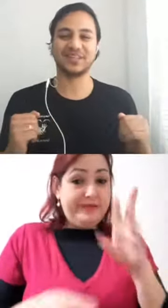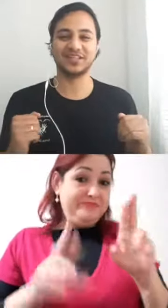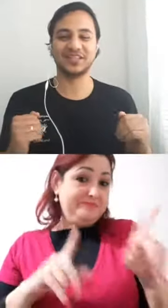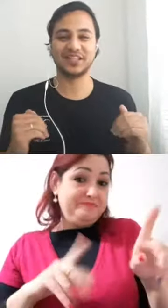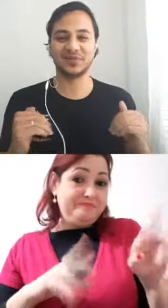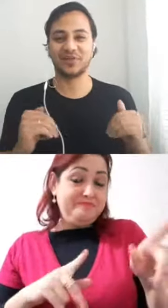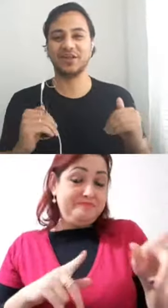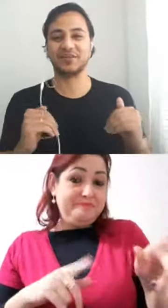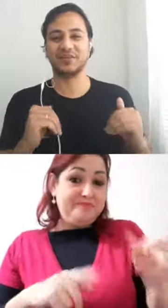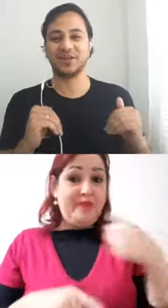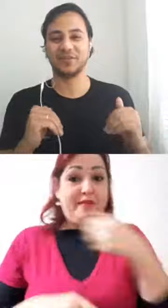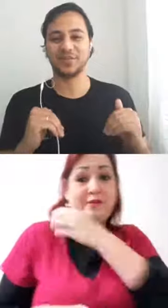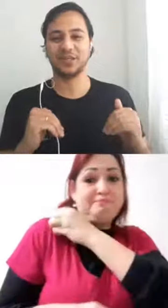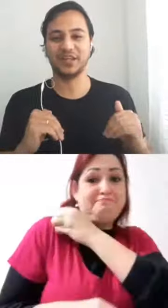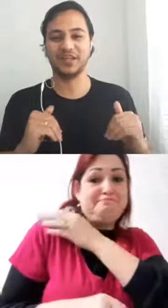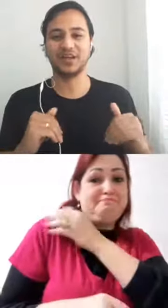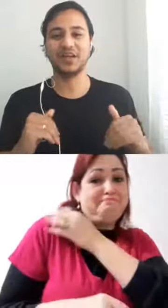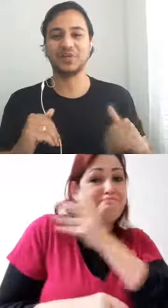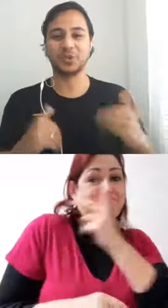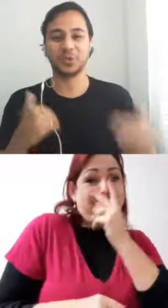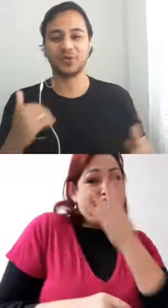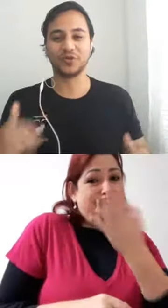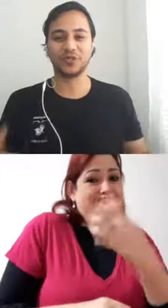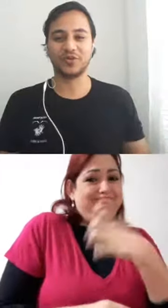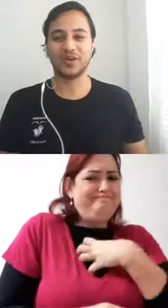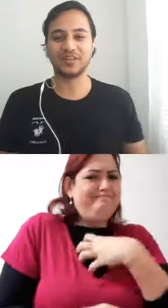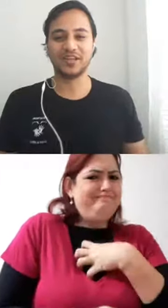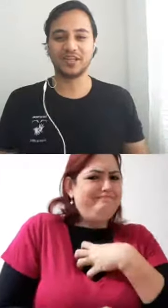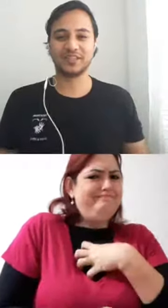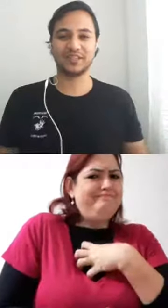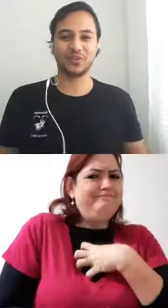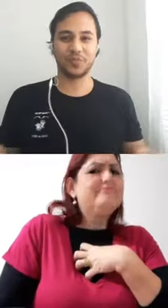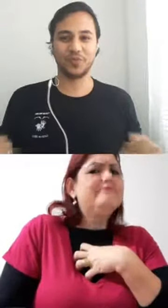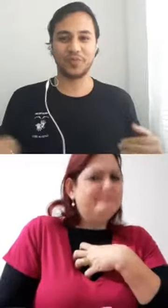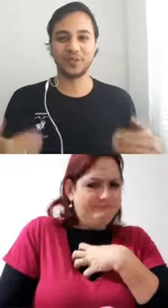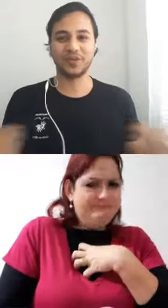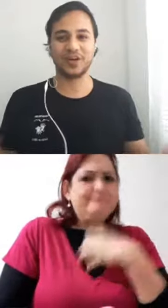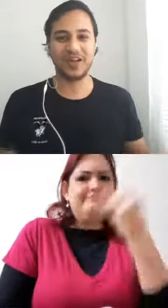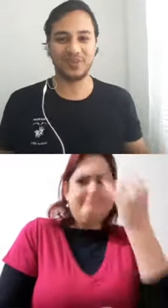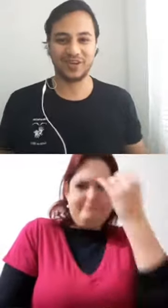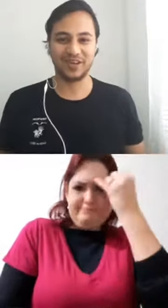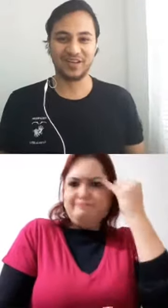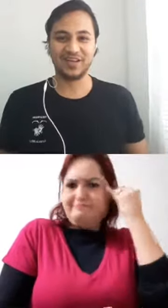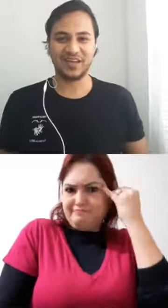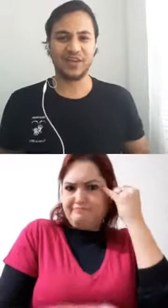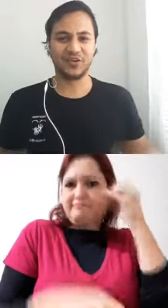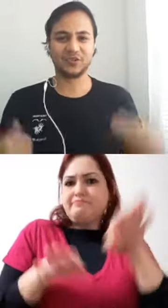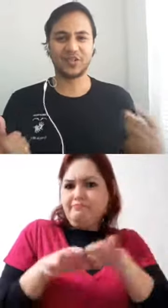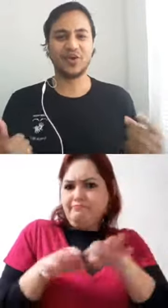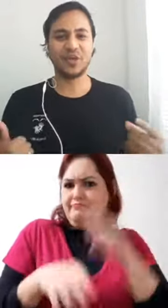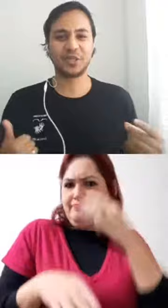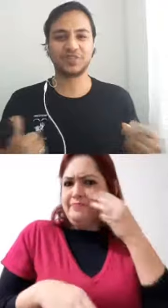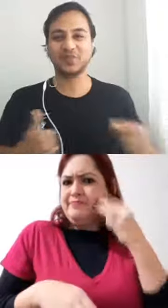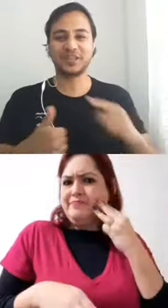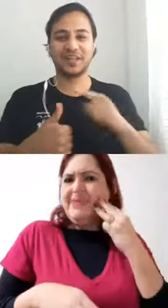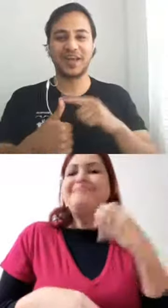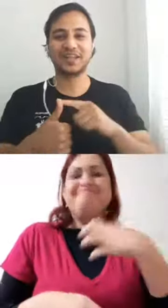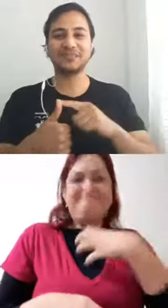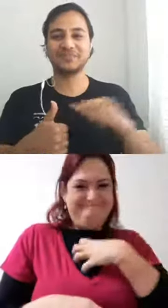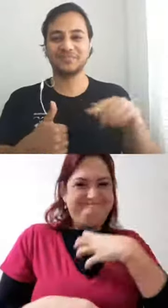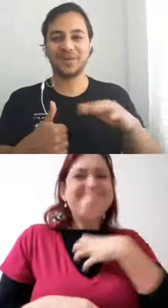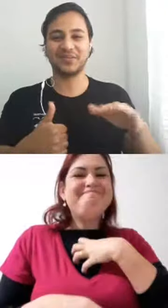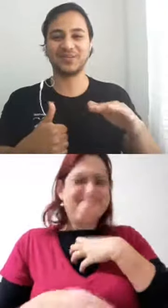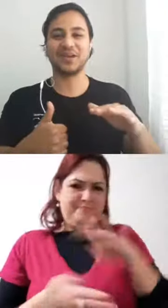Às vezes eu falo sempre para a Janaína, para o João, quando a gente conversa, a gente se sente um pouco um peixe fora d'água. Em reuniões pedagógicas nunca tem